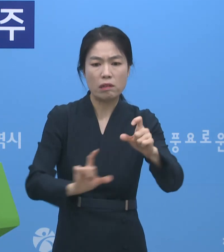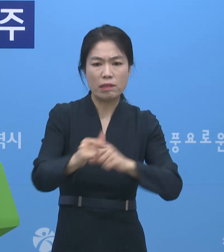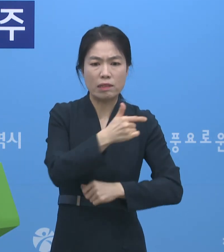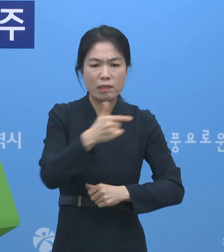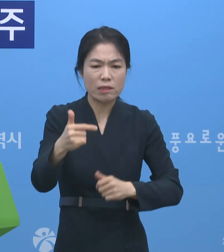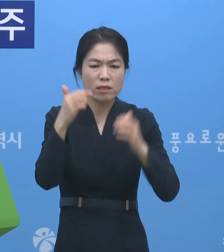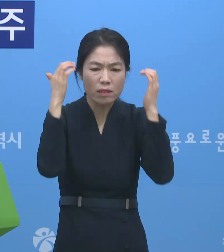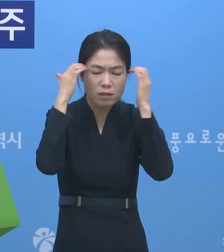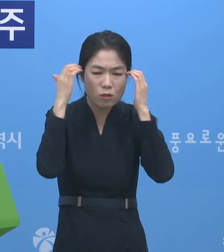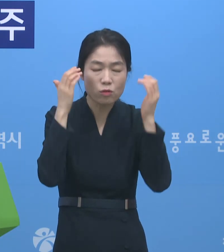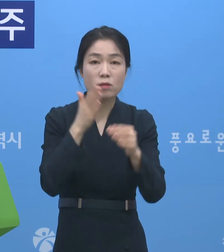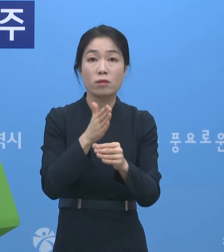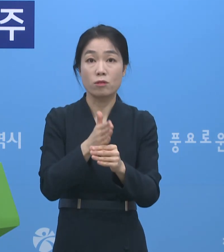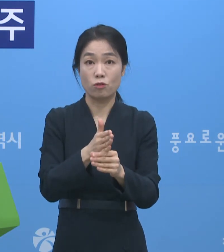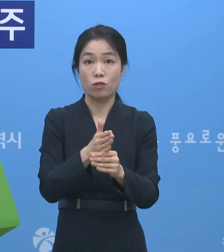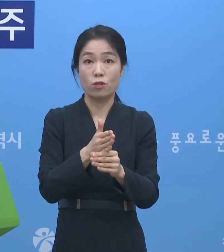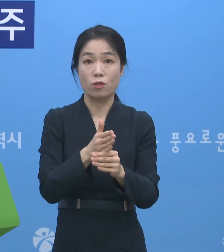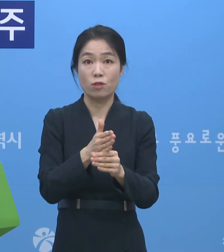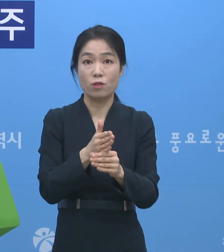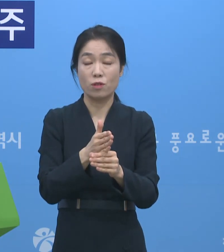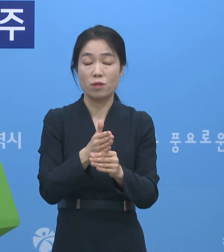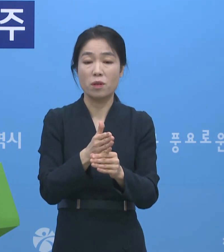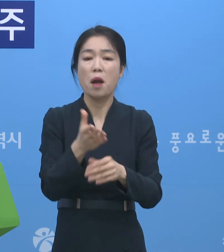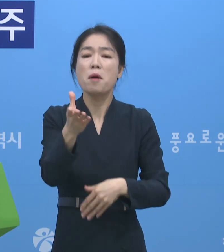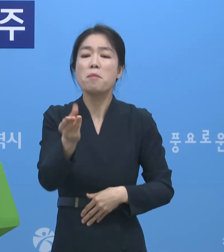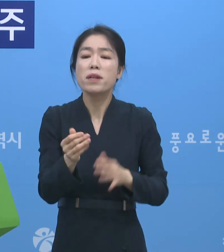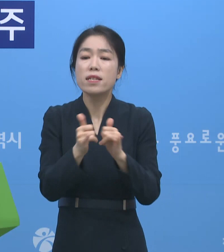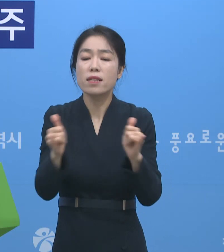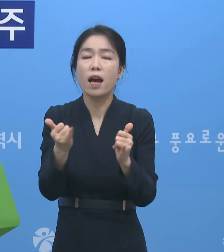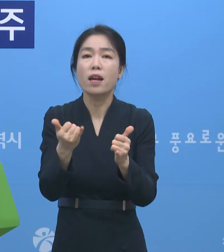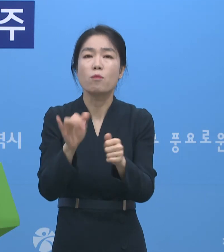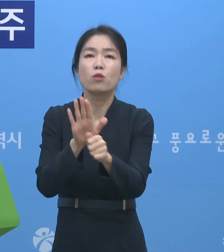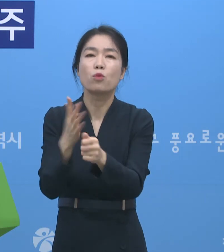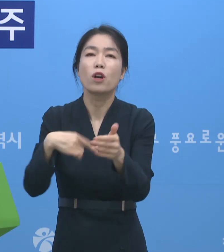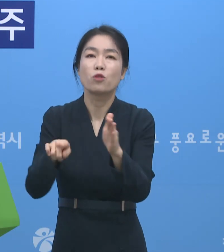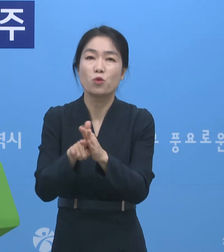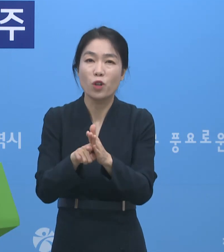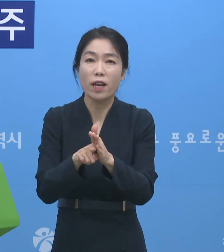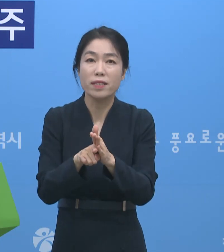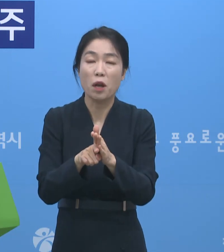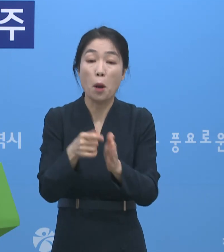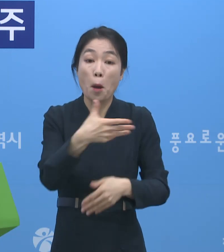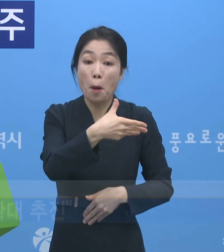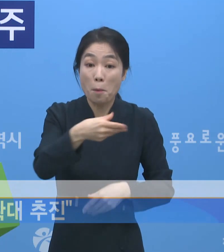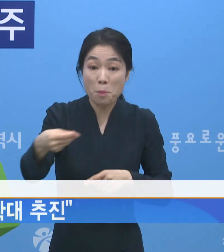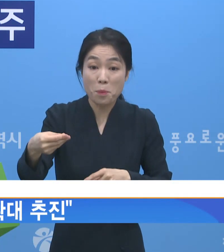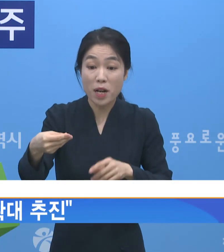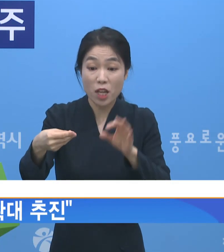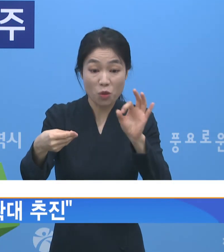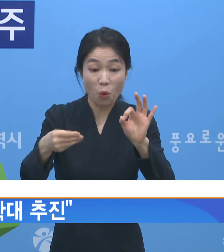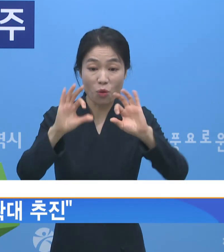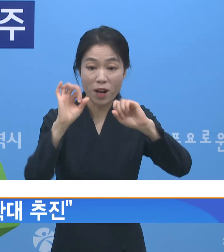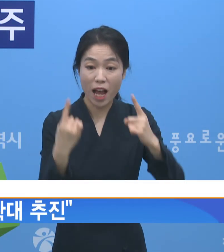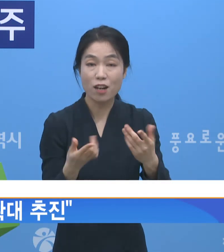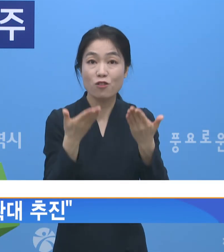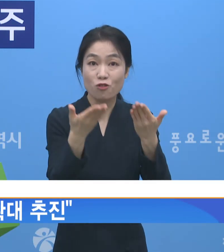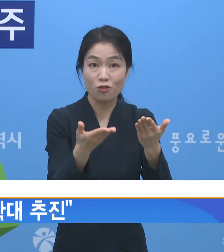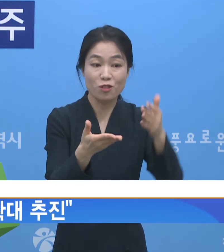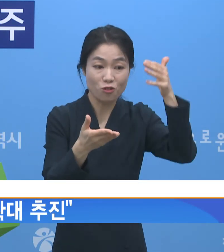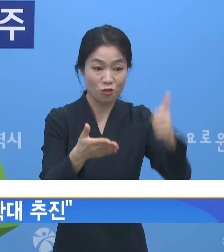큰 고통을 겪고 있는 임차인들을 위한 임대료를 인하해주는 차관임대인에